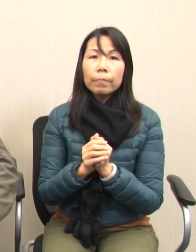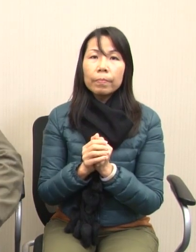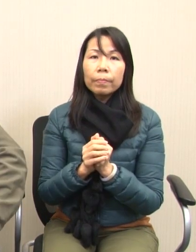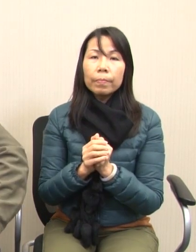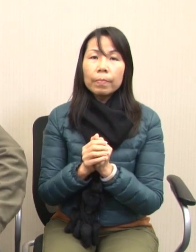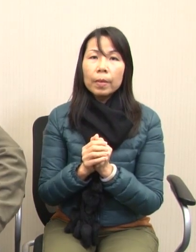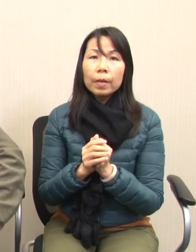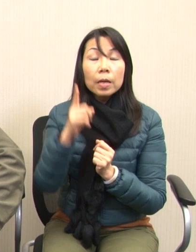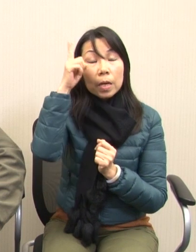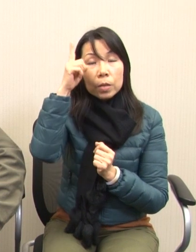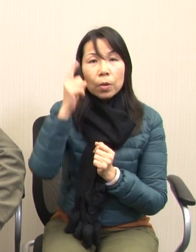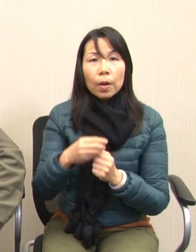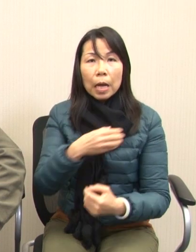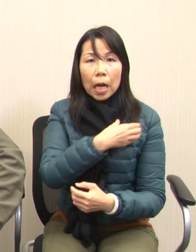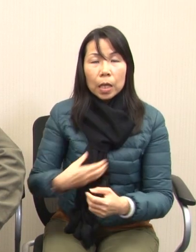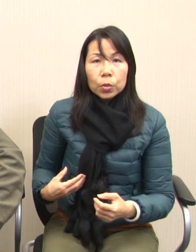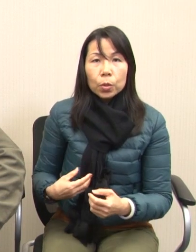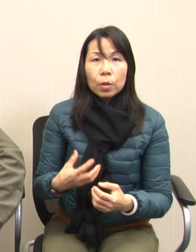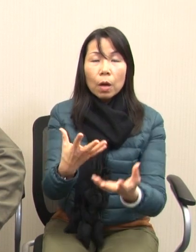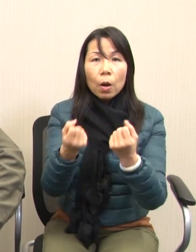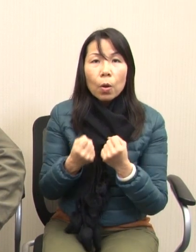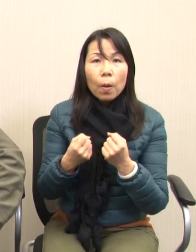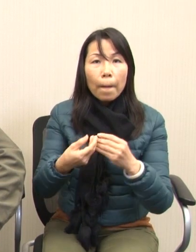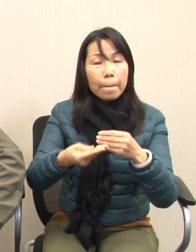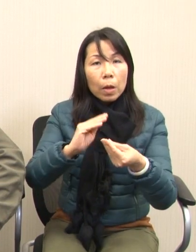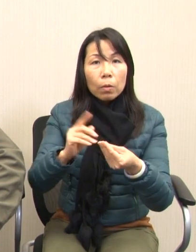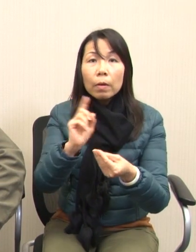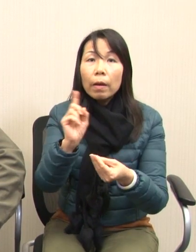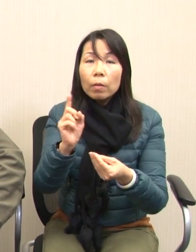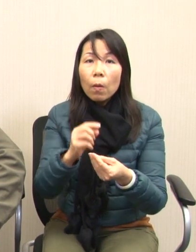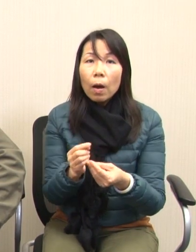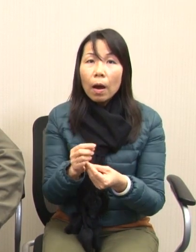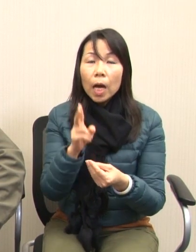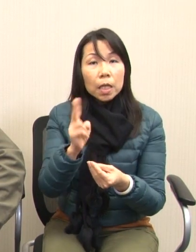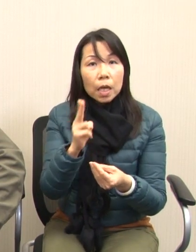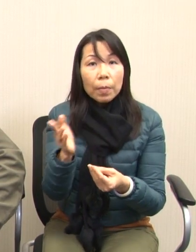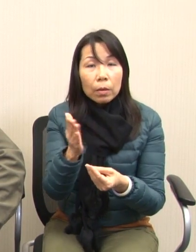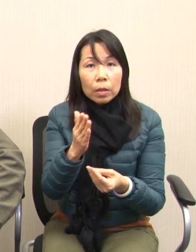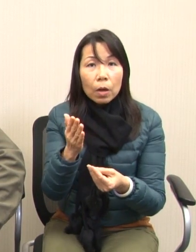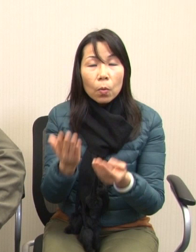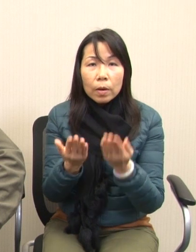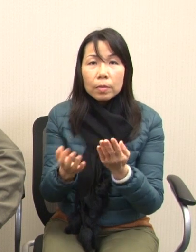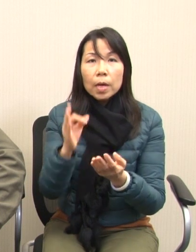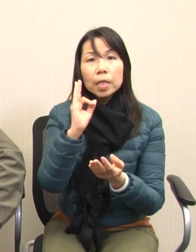你上屆攞幾多票啊？200+係咪？今日300+啊！